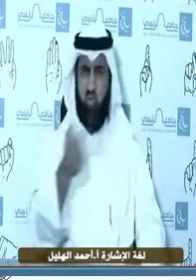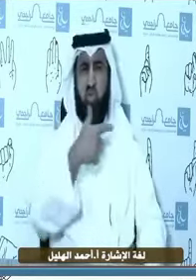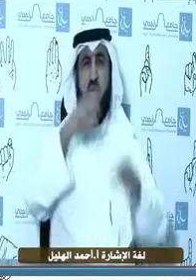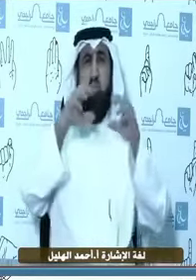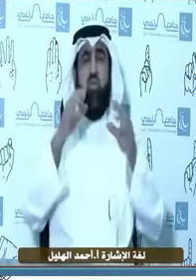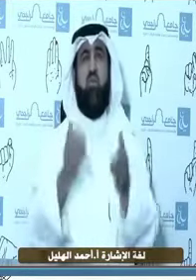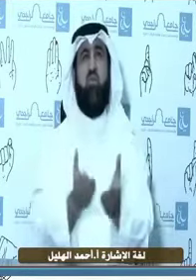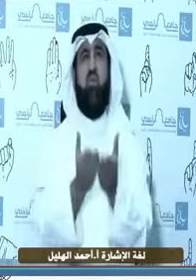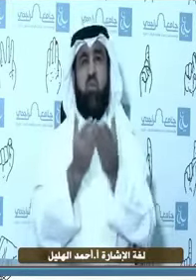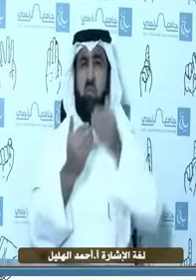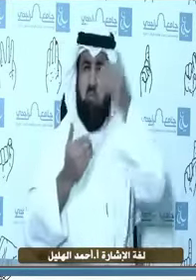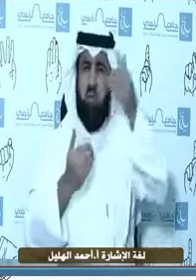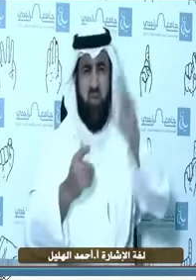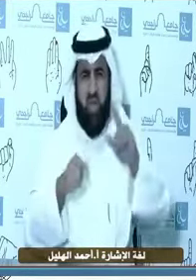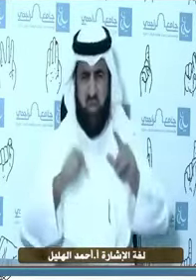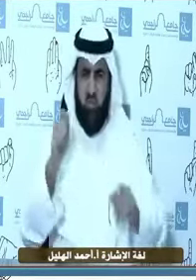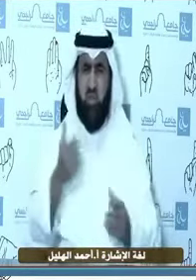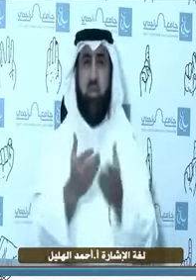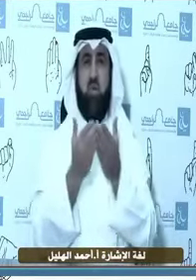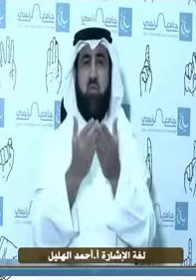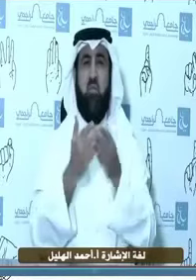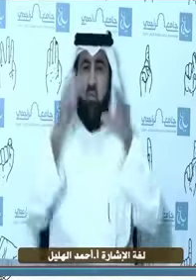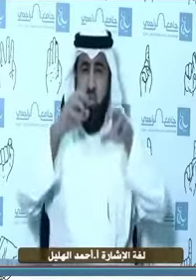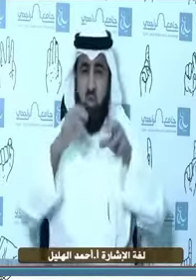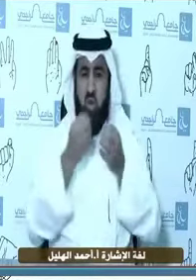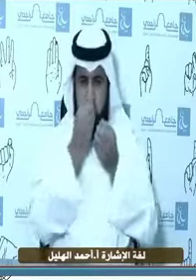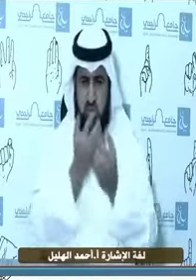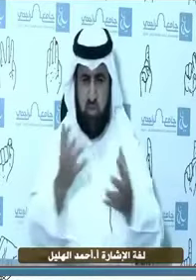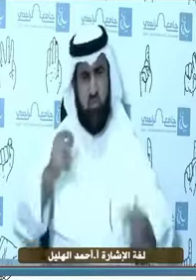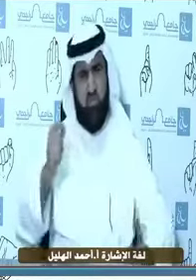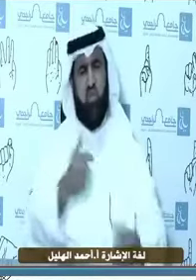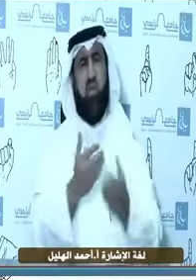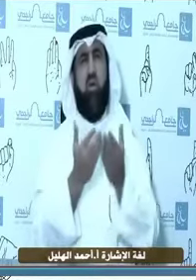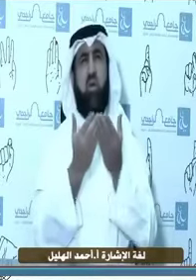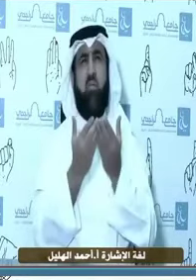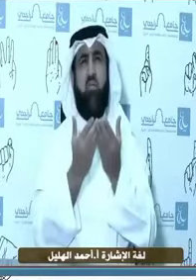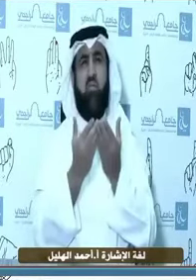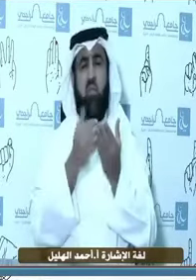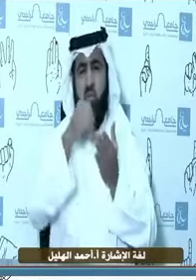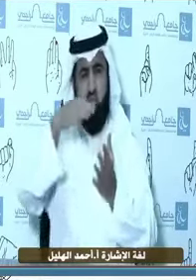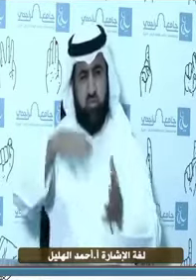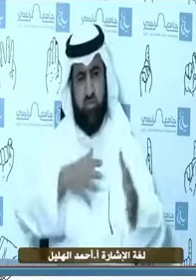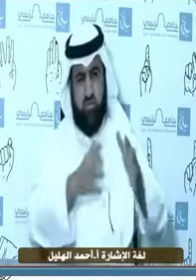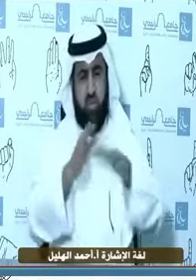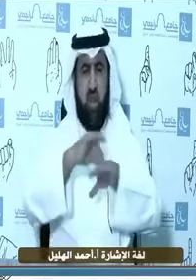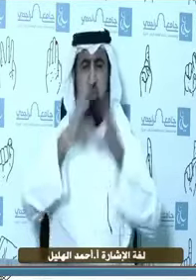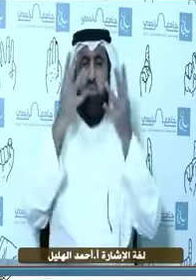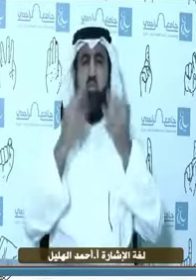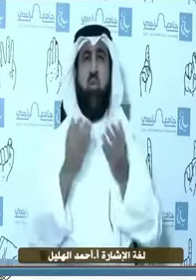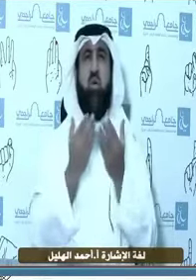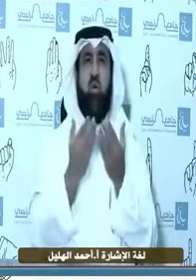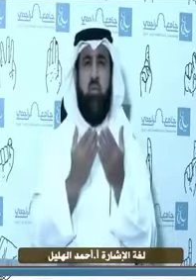غير آجل تحيي به البلاد وتسقي به